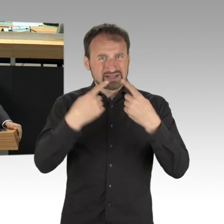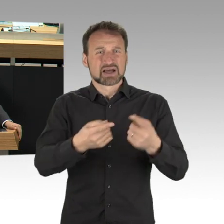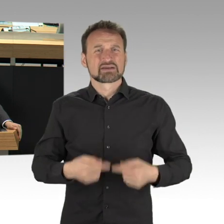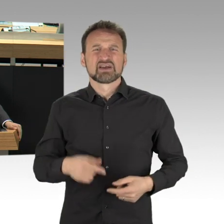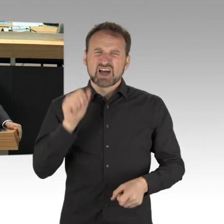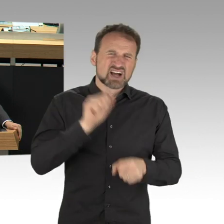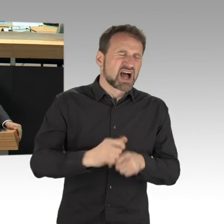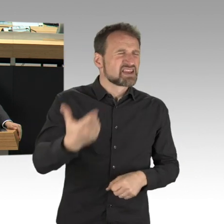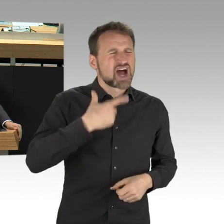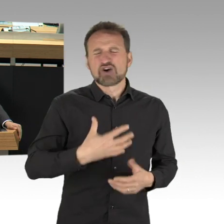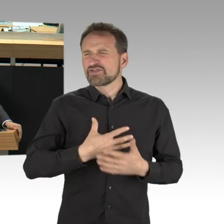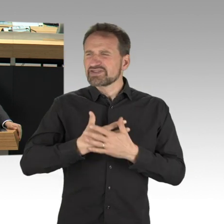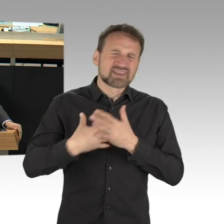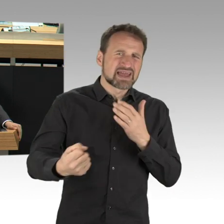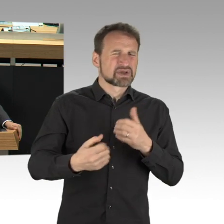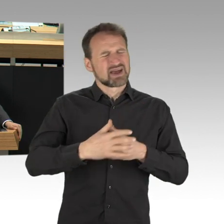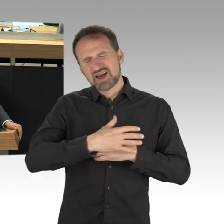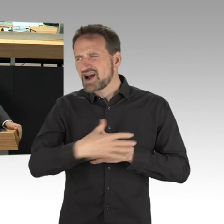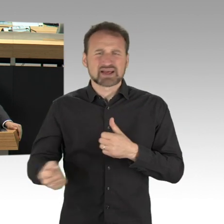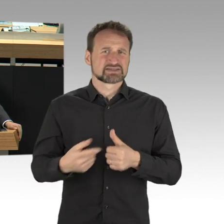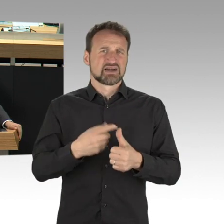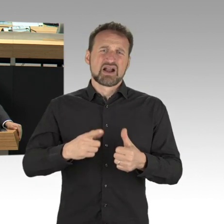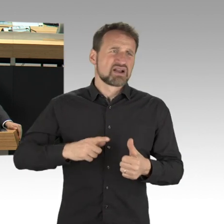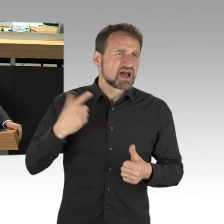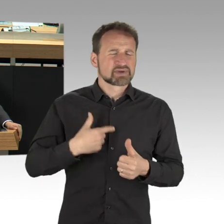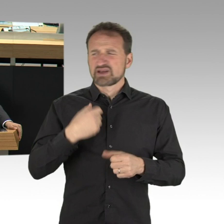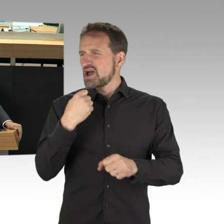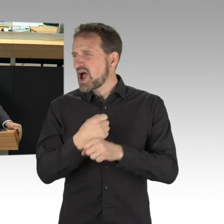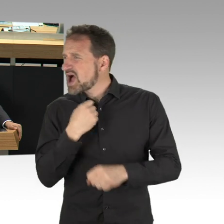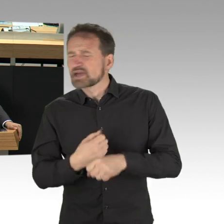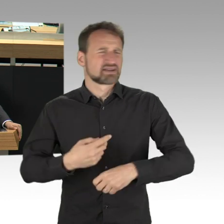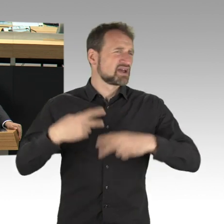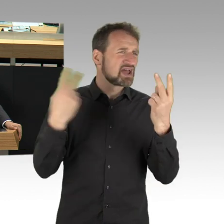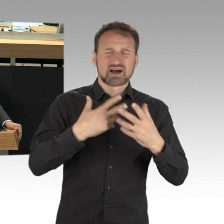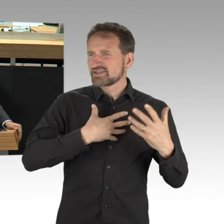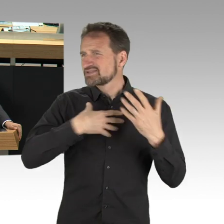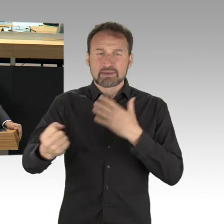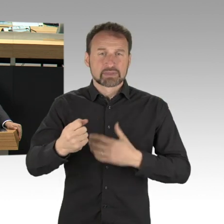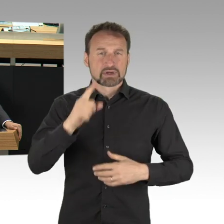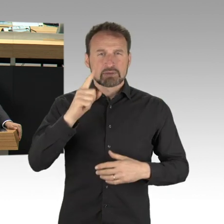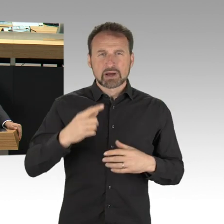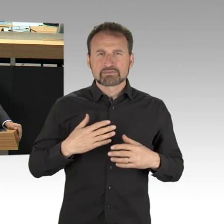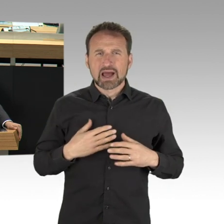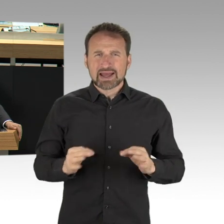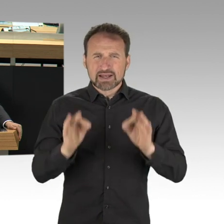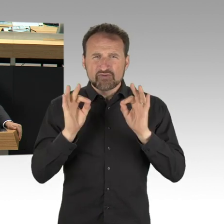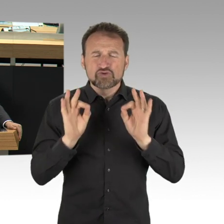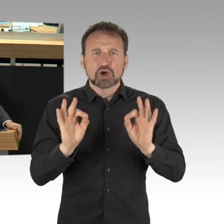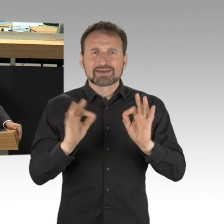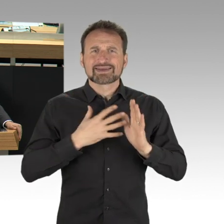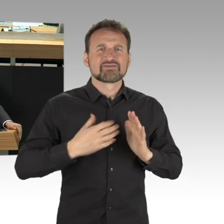kann, aber nicht die Würde und nicht die Freiheit. Schämen sollten sie sich dafür, den Vergleich zu ziehen,